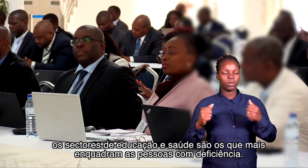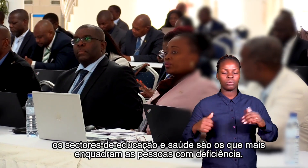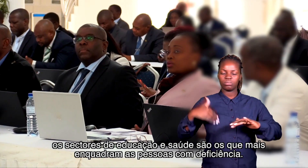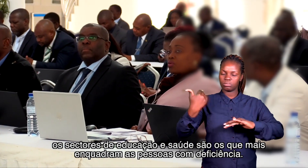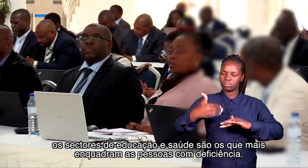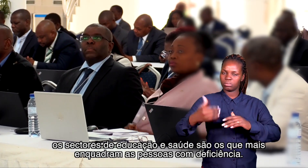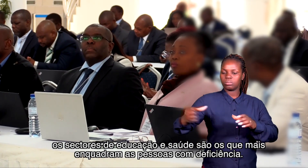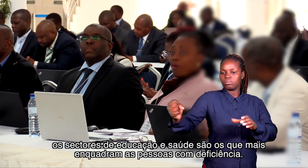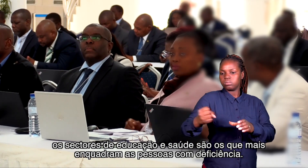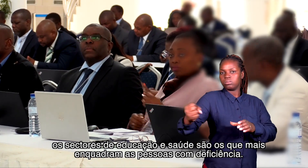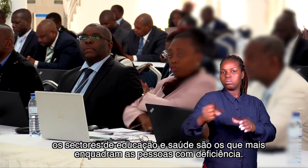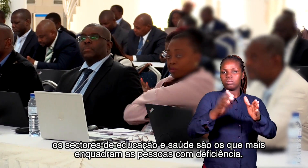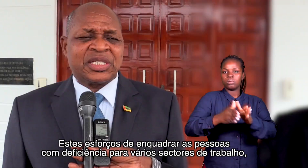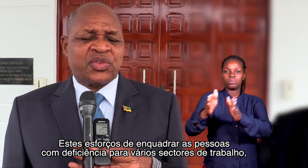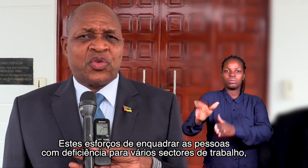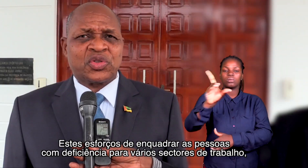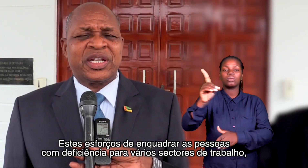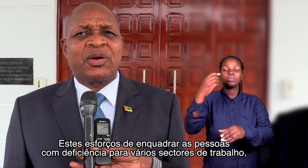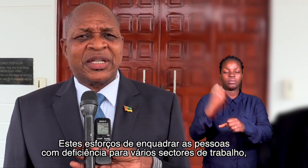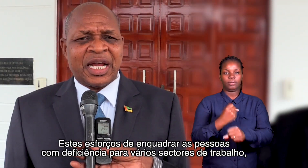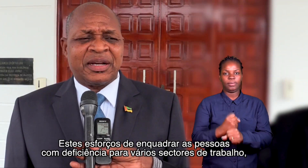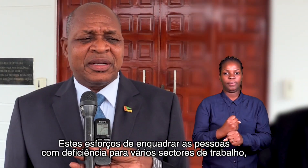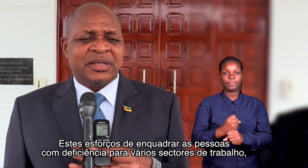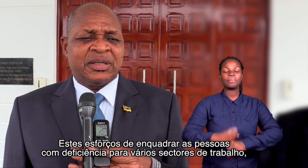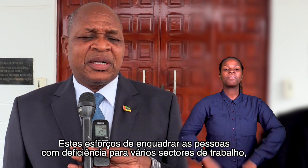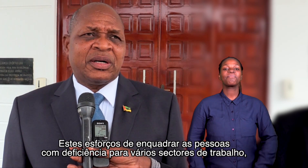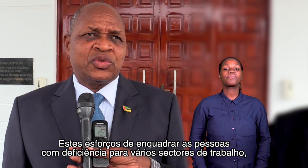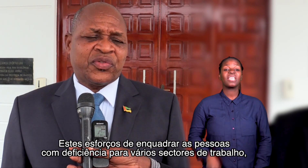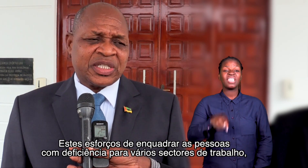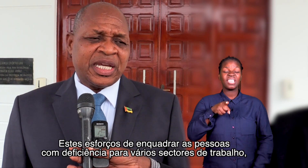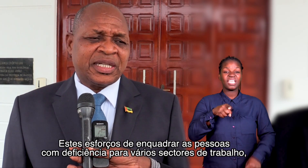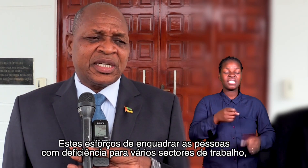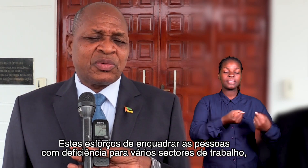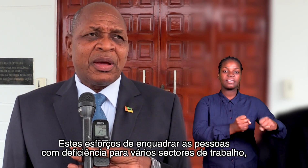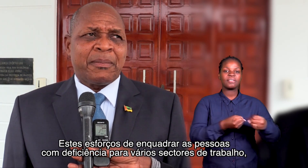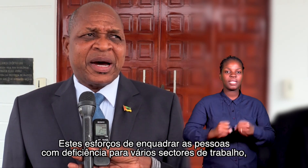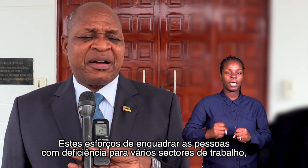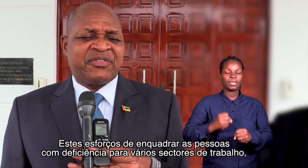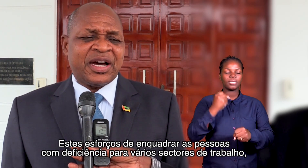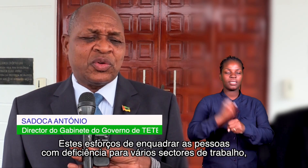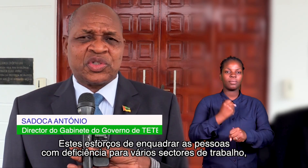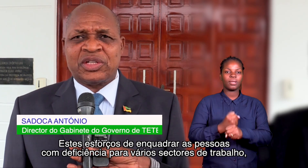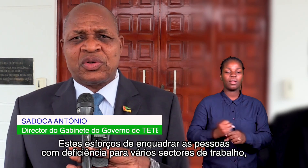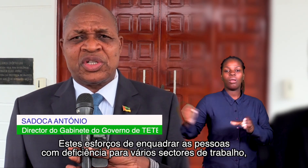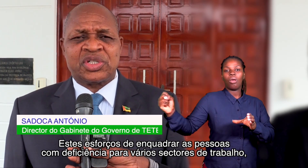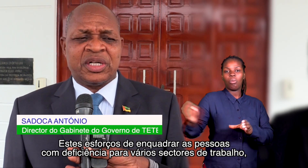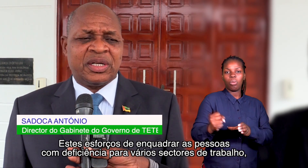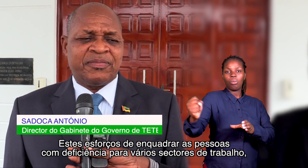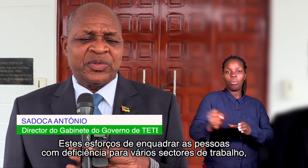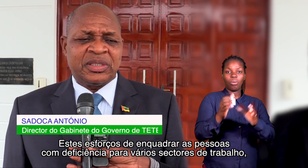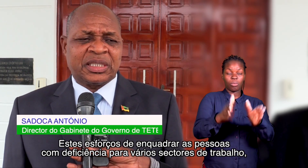enquadram as pessoas com deficiência. Esse esforço de enquadrar os deficientes para vários